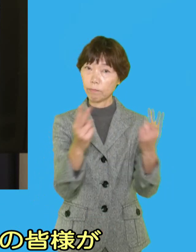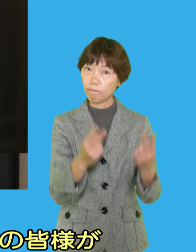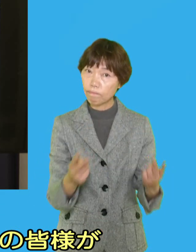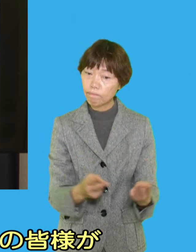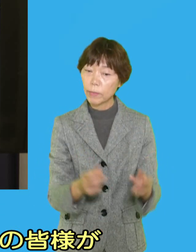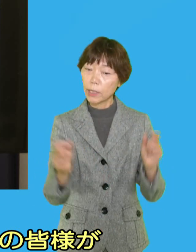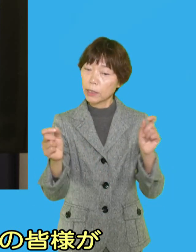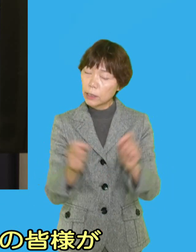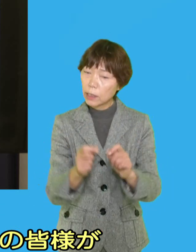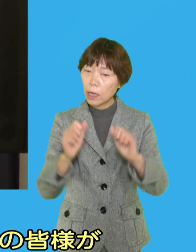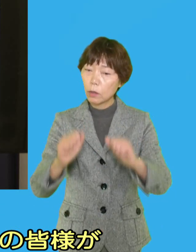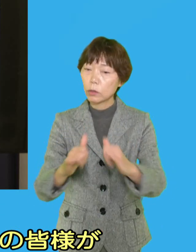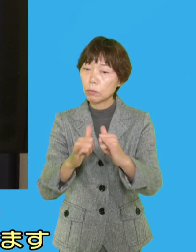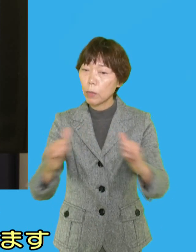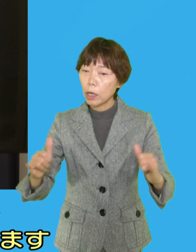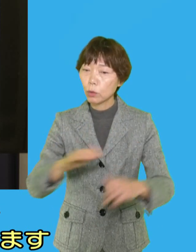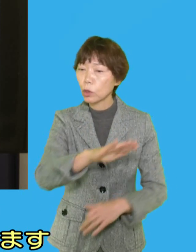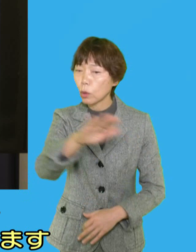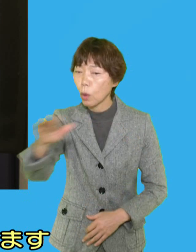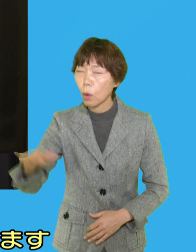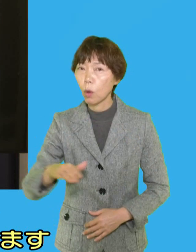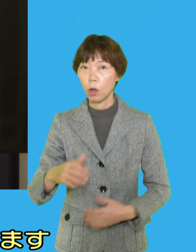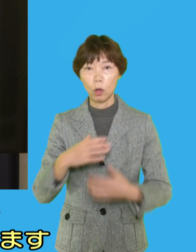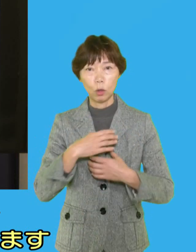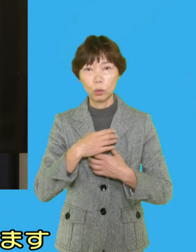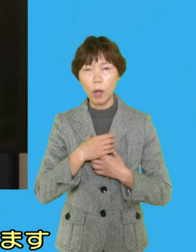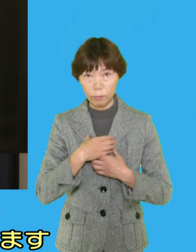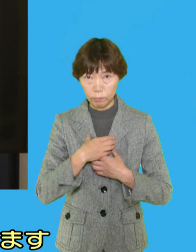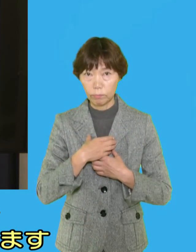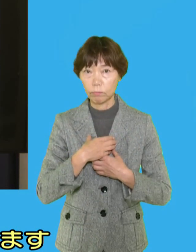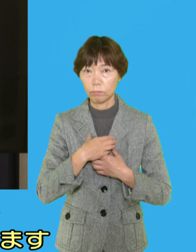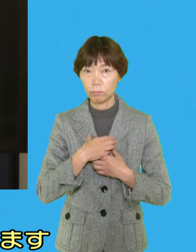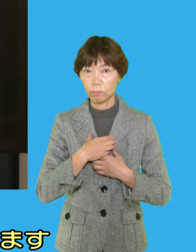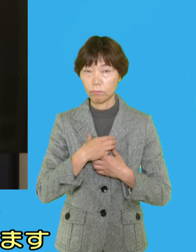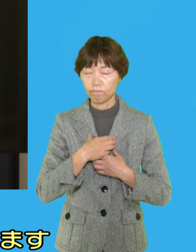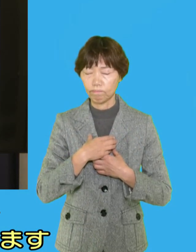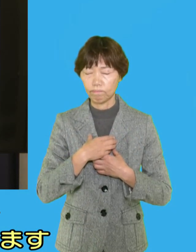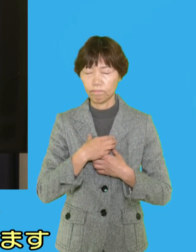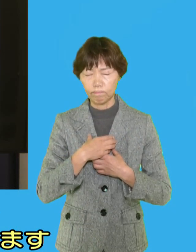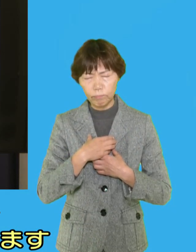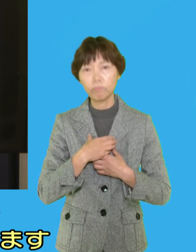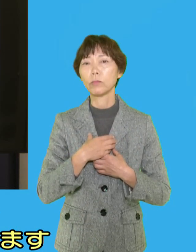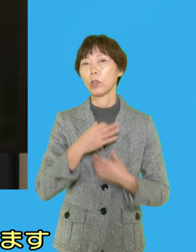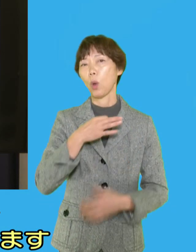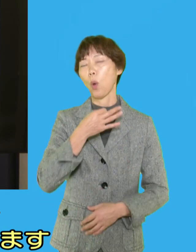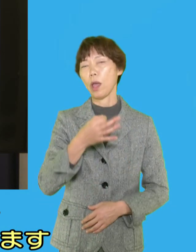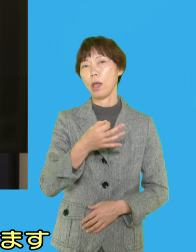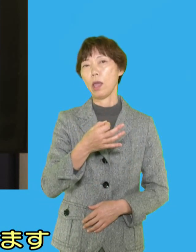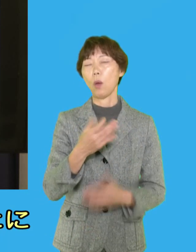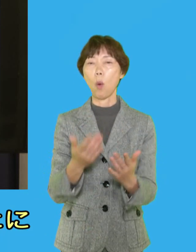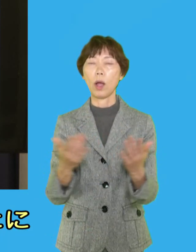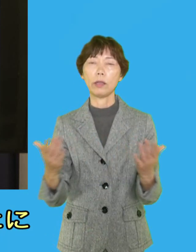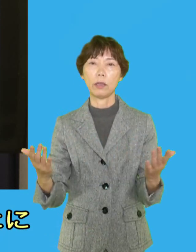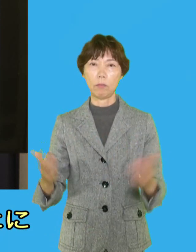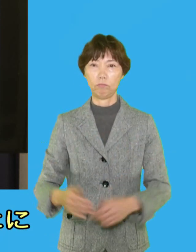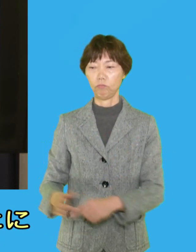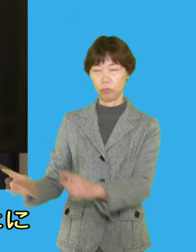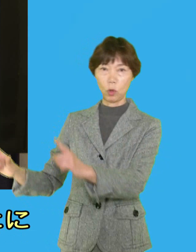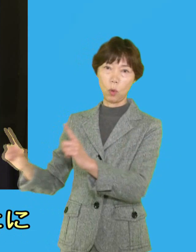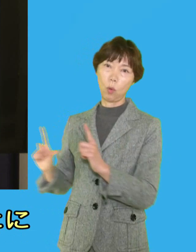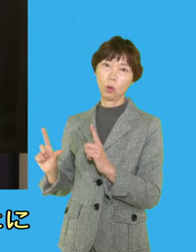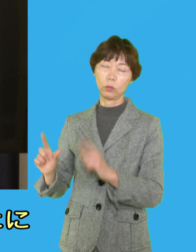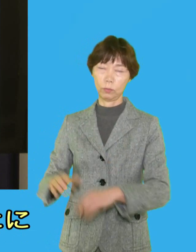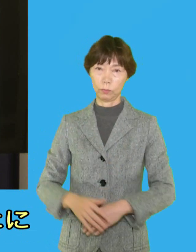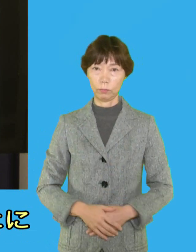お住まいの皆様がやはり、まあ、不安があるという声が多かったというふうには聞いております。まあ、